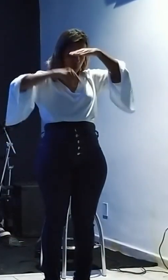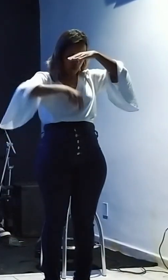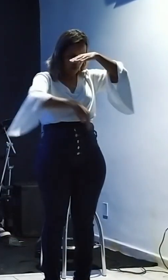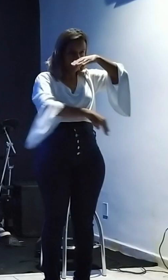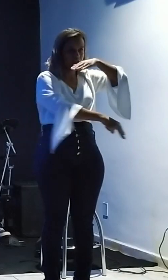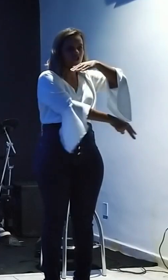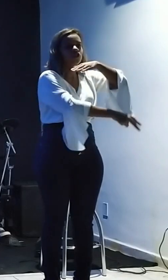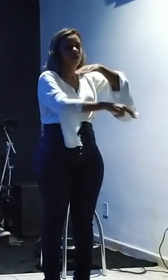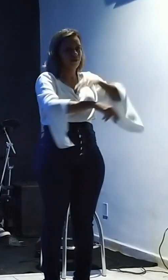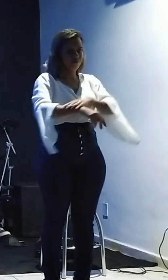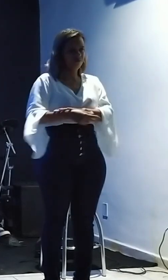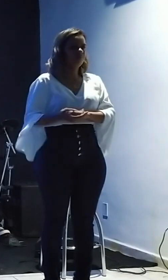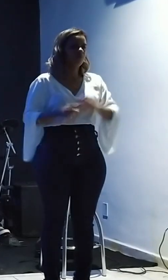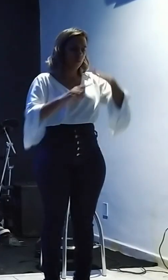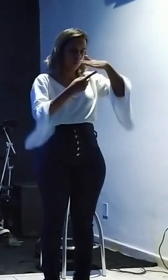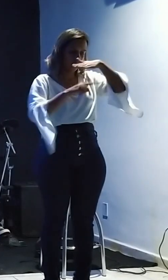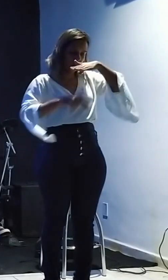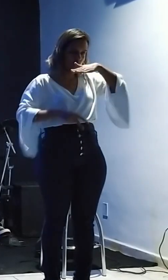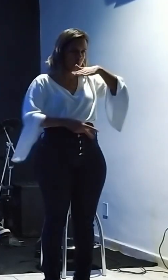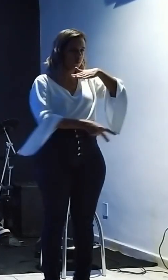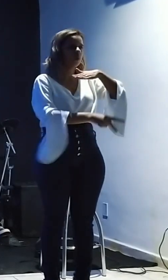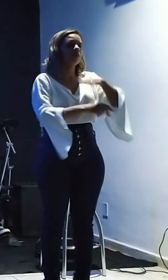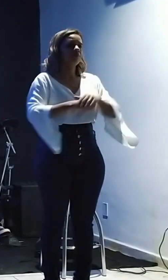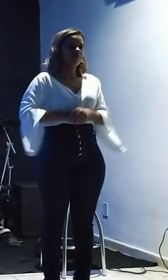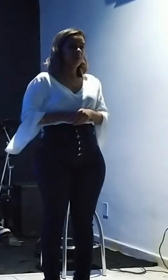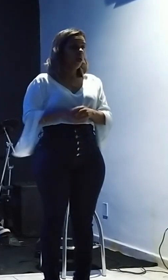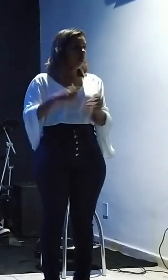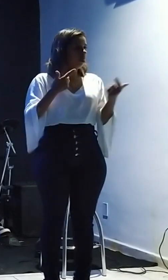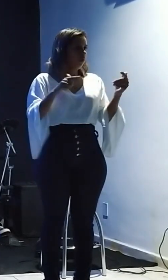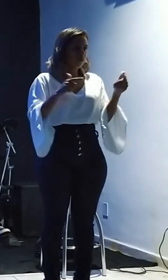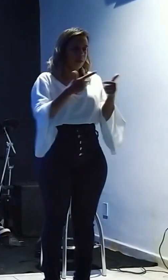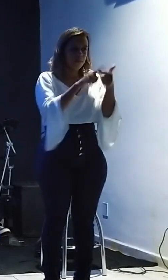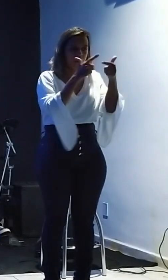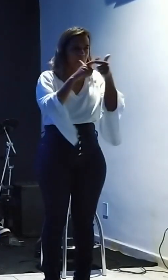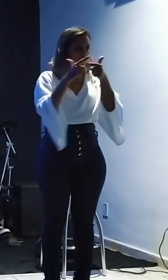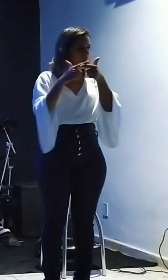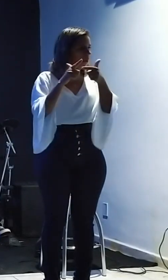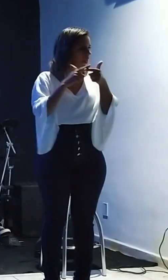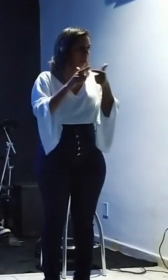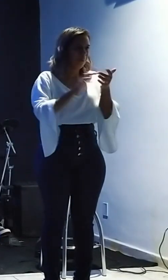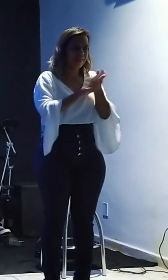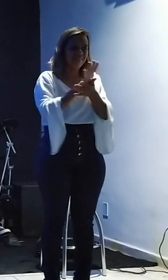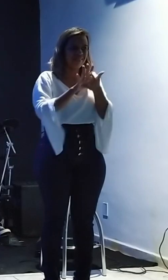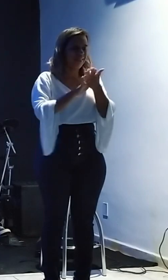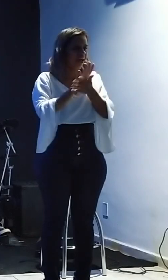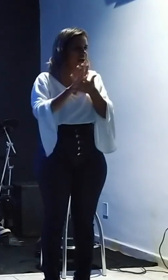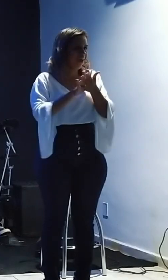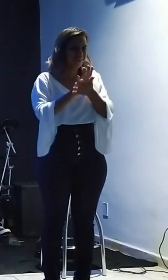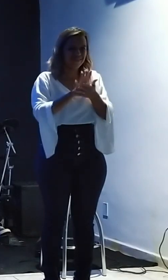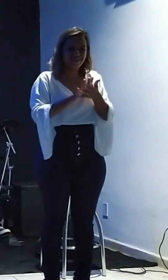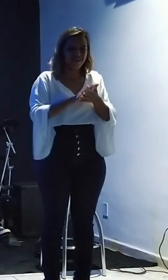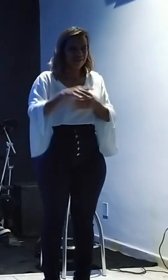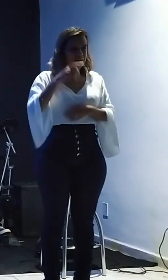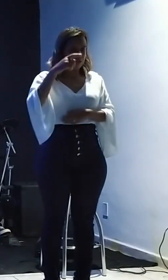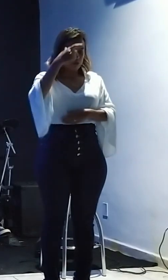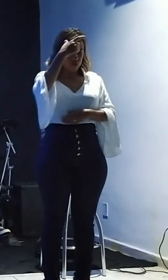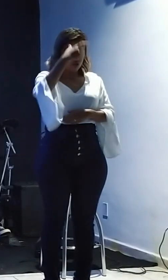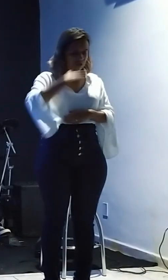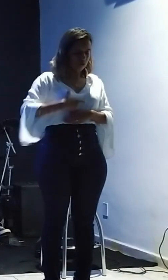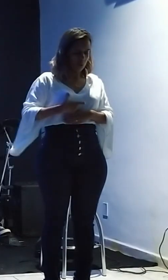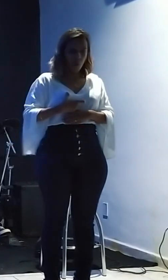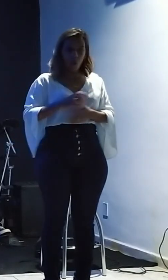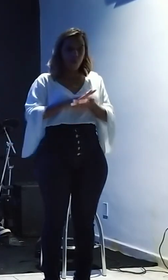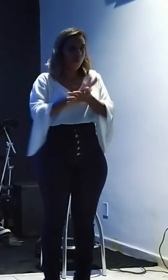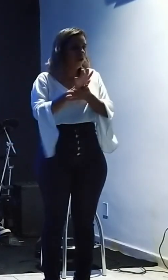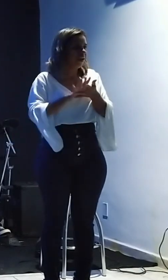nenhuma sequela. Glória a Deus. Não tem nenhuma sequela, né? Não tem nenhum problema de cognição, problema de equilíbrio, não tem